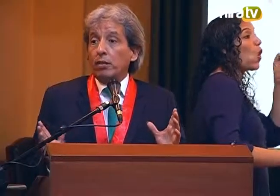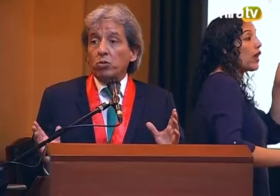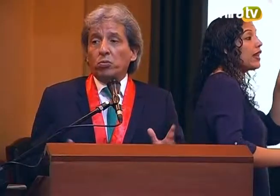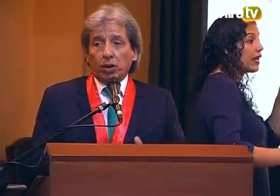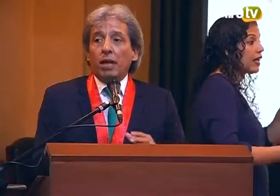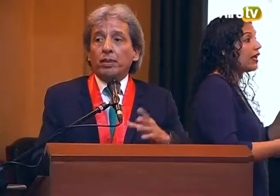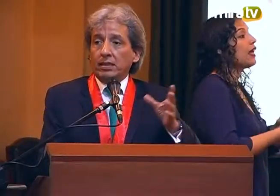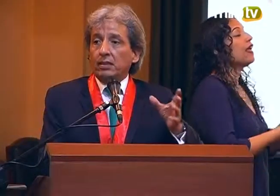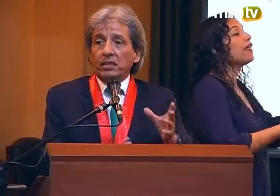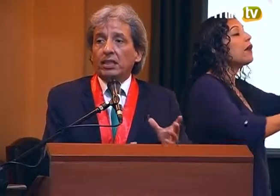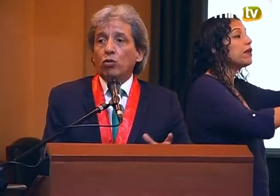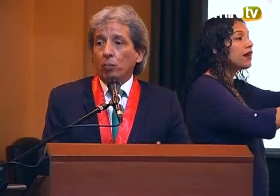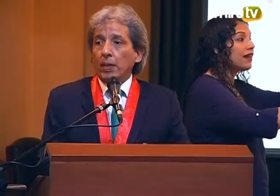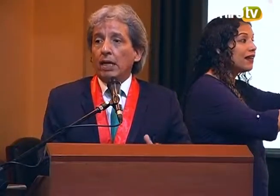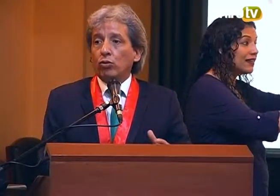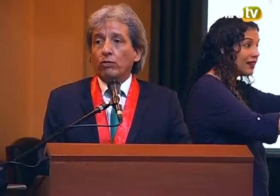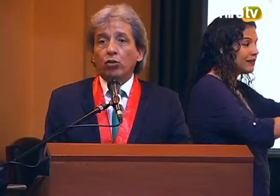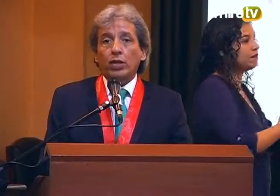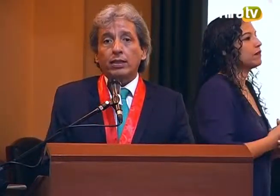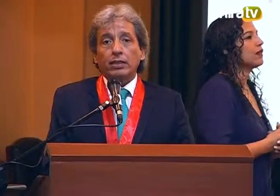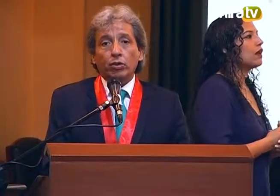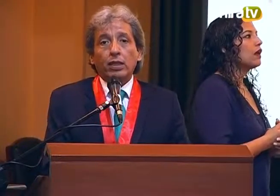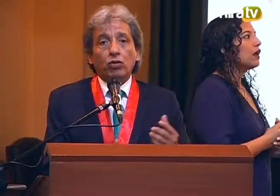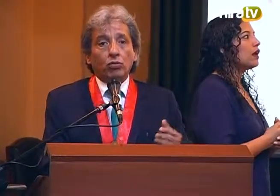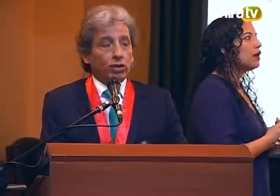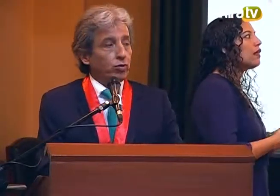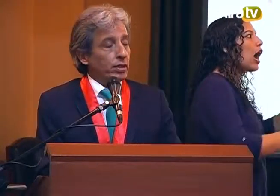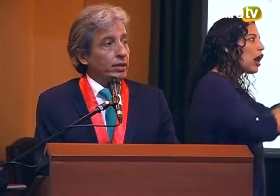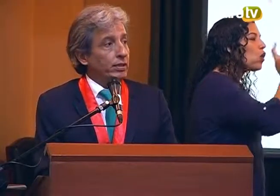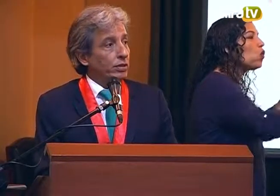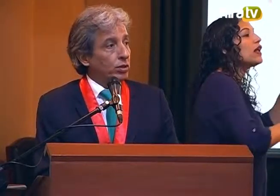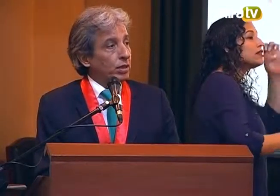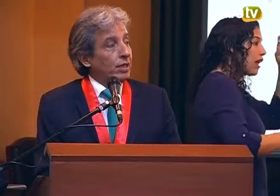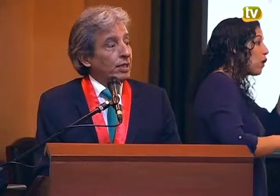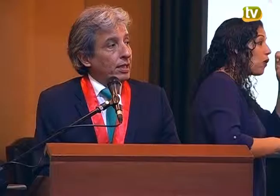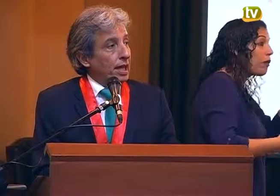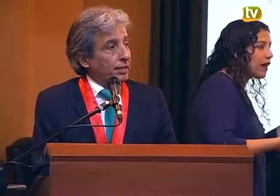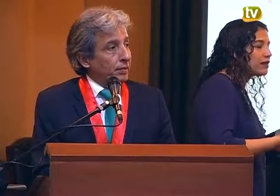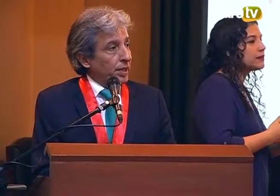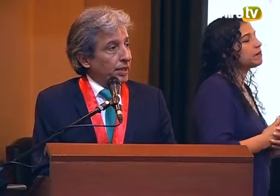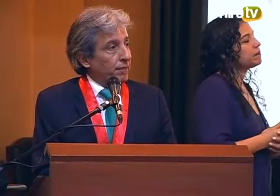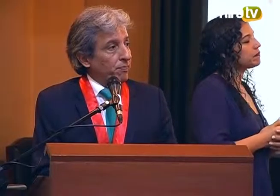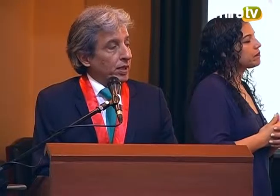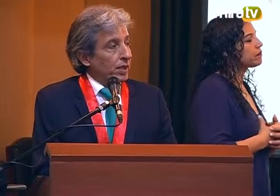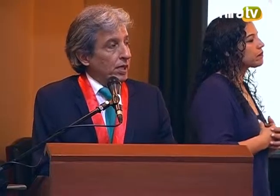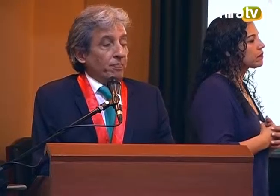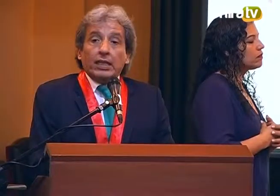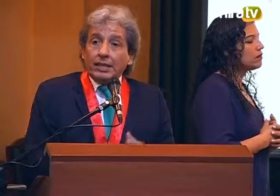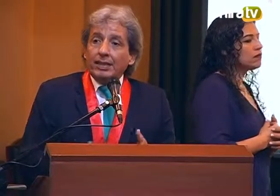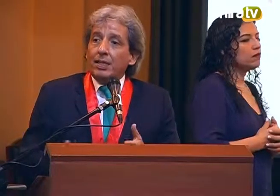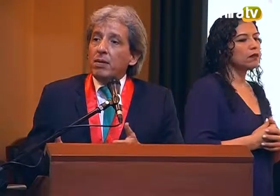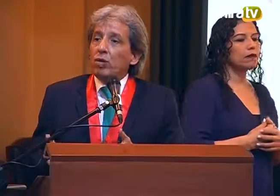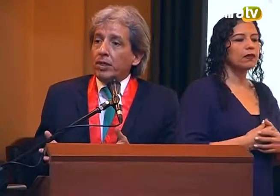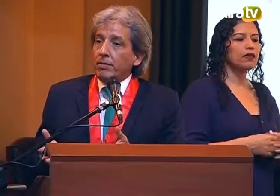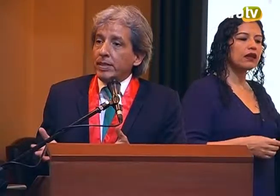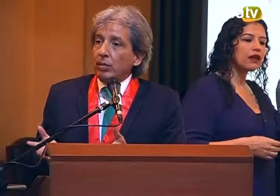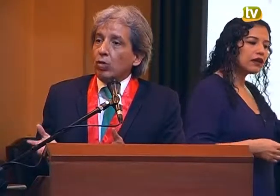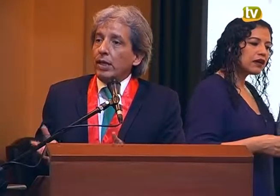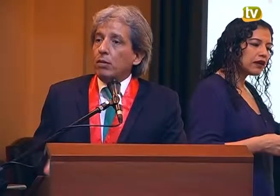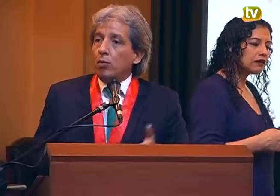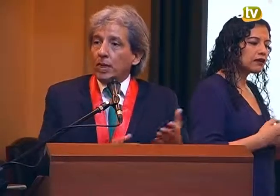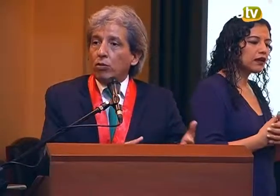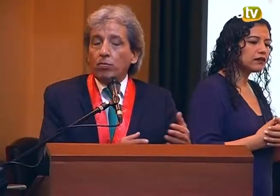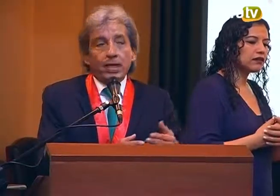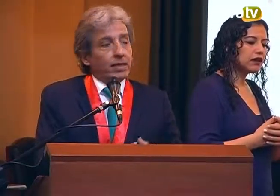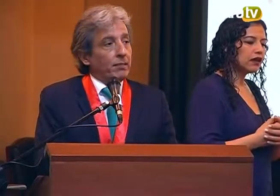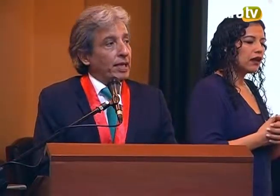por hoy casi del mundo, porque además las europeas no se han fortalecido tanto como se ha fortalecido la SPDA. Y este es el mismo atrevimiento